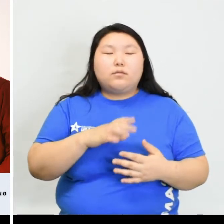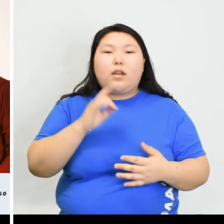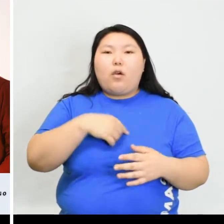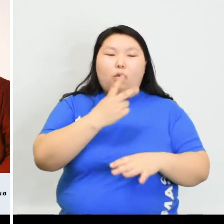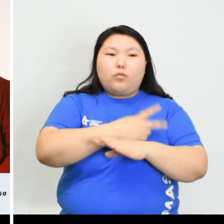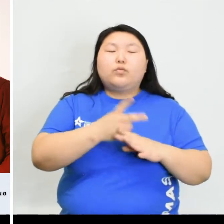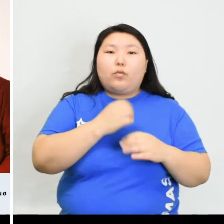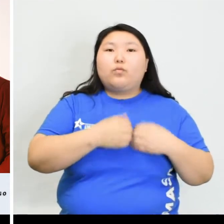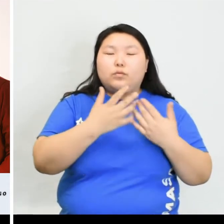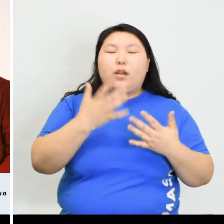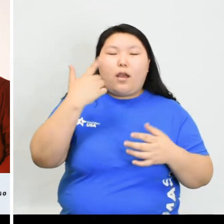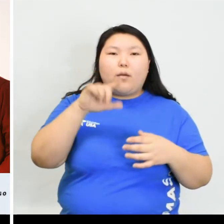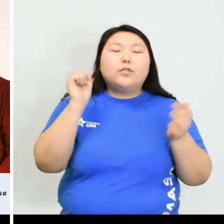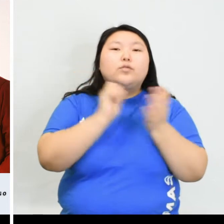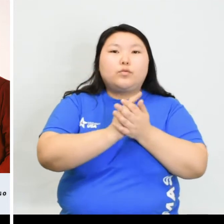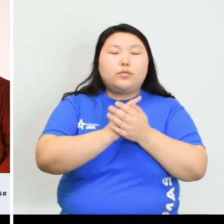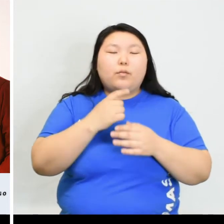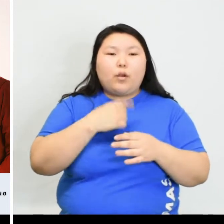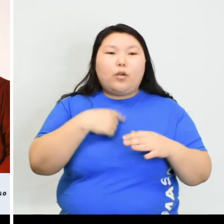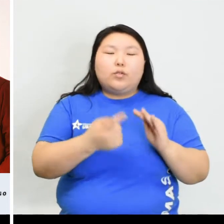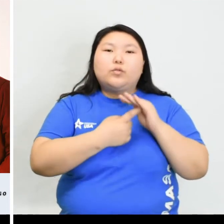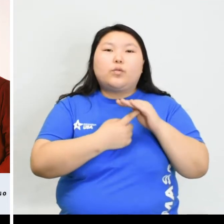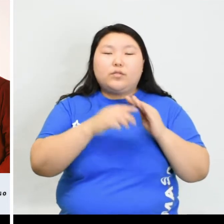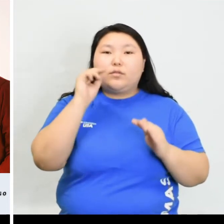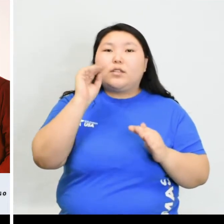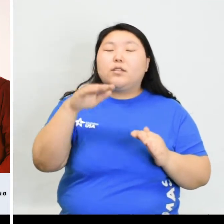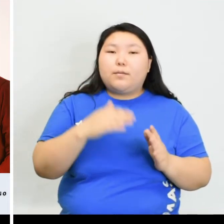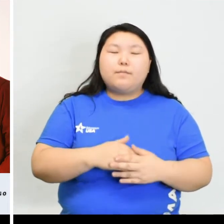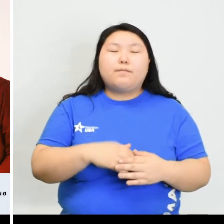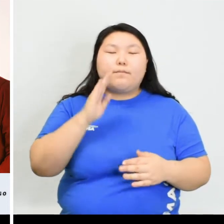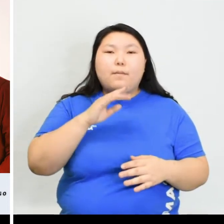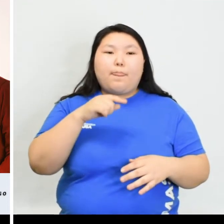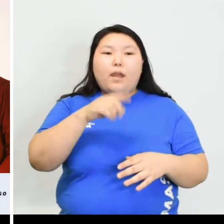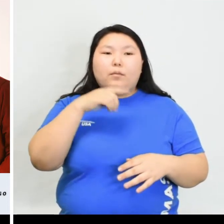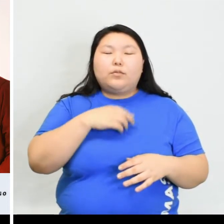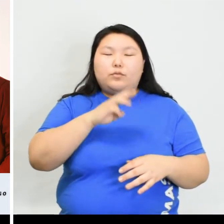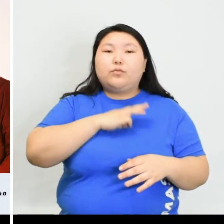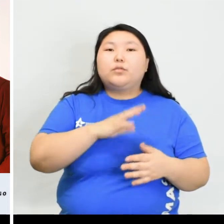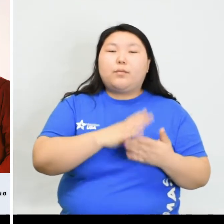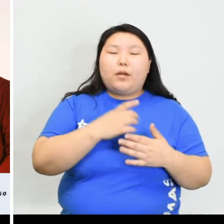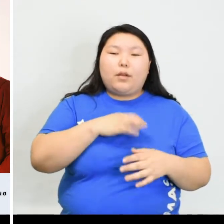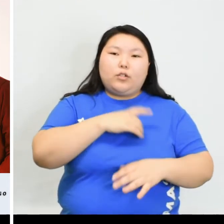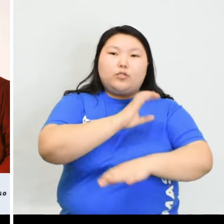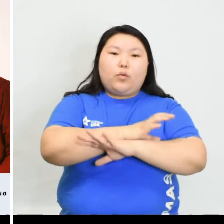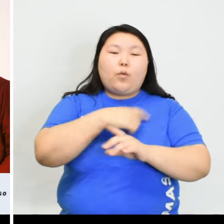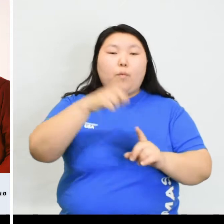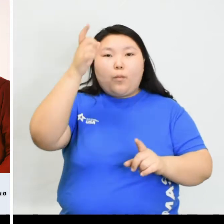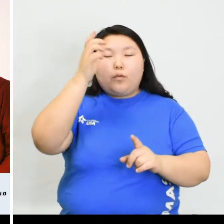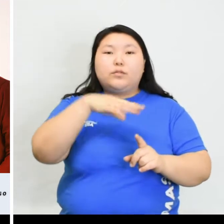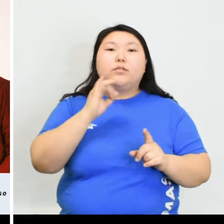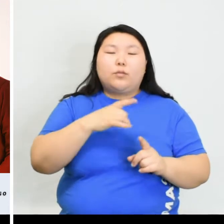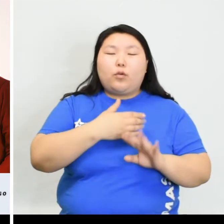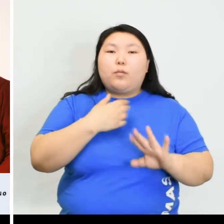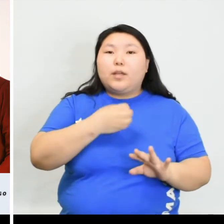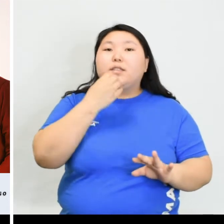төрөхөд хамгийн чухал одоо тулгуур чанар тий. Тий, чухал тууштай. Яг юм тэр сургууль боловсрол төр ер нь бол төрөн бийлээ шүү